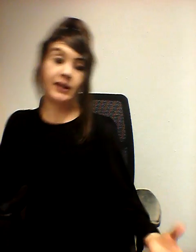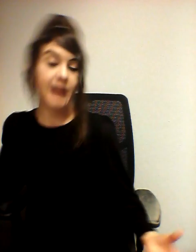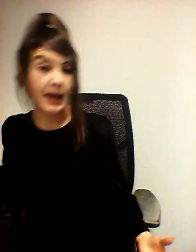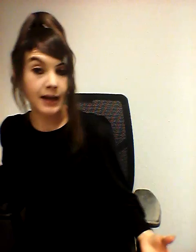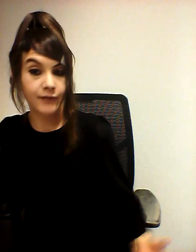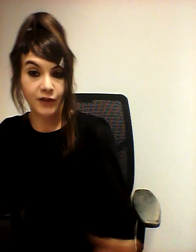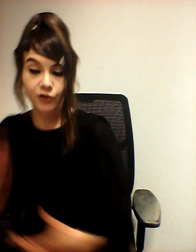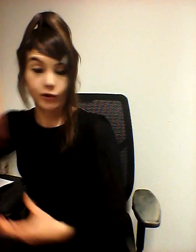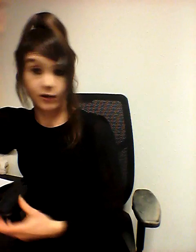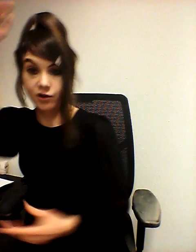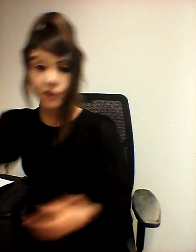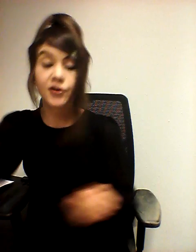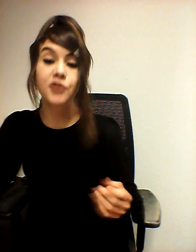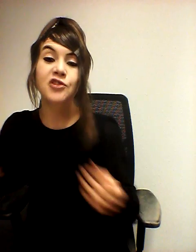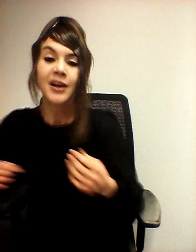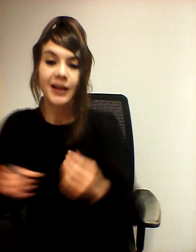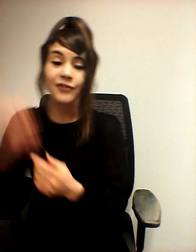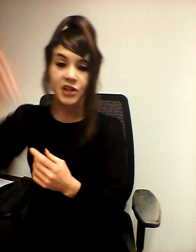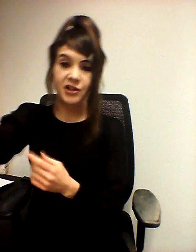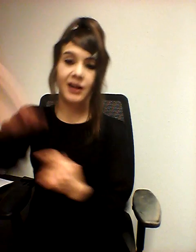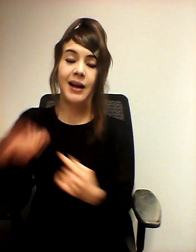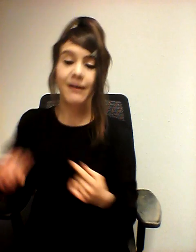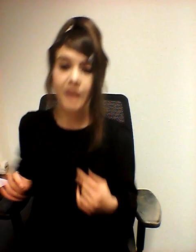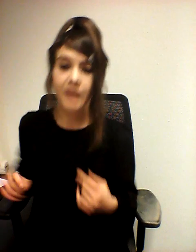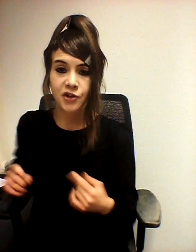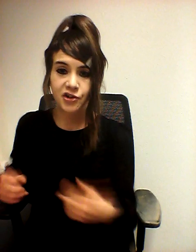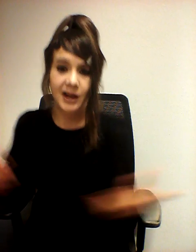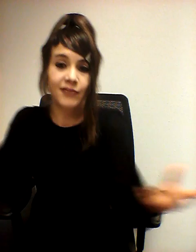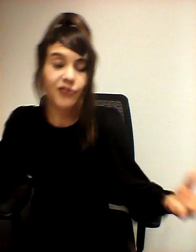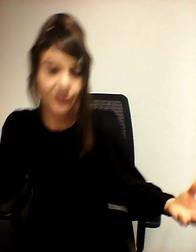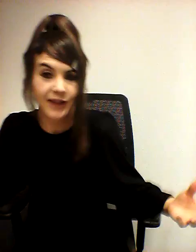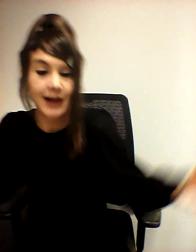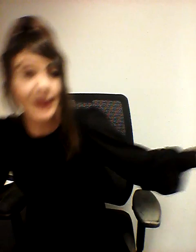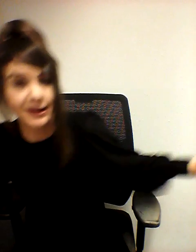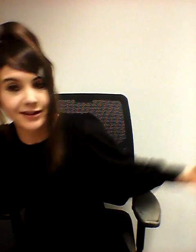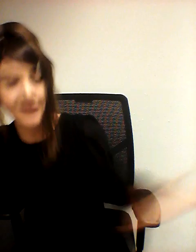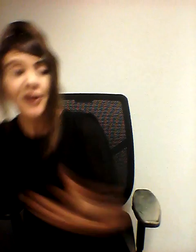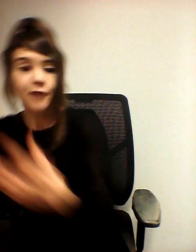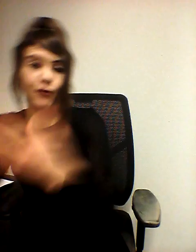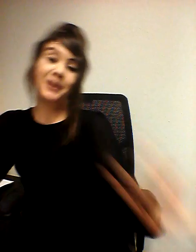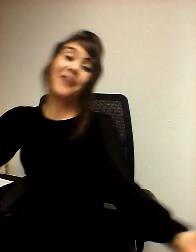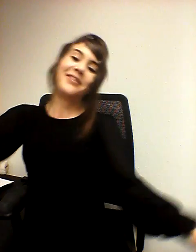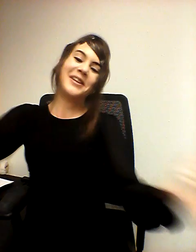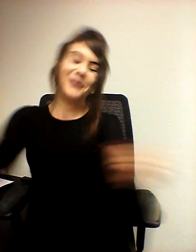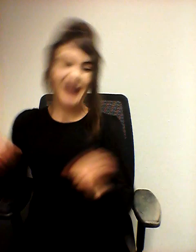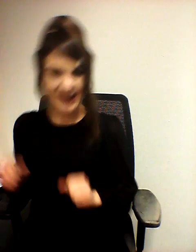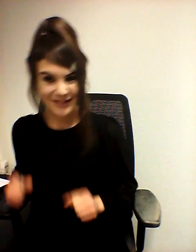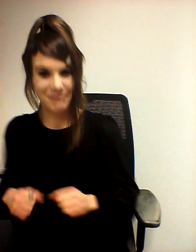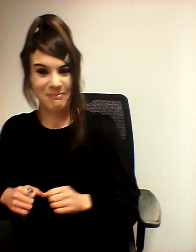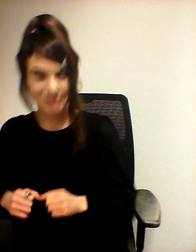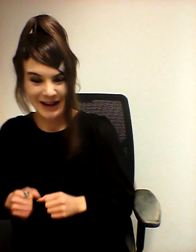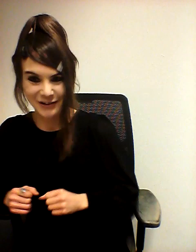onverteerde eiwitten nog ergens anders in die cellen aanwezig zijn dan daar waar de vorming van nieuwe eiwitten